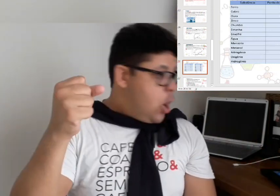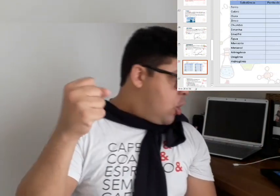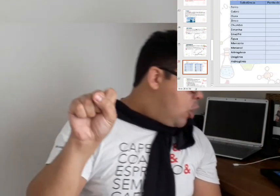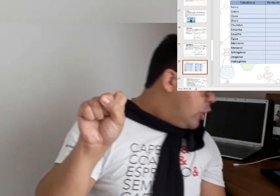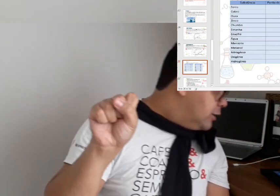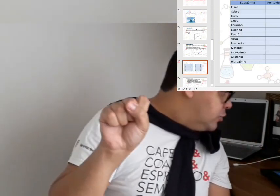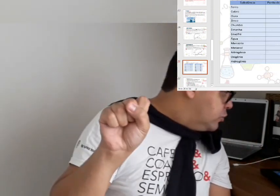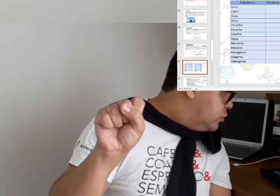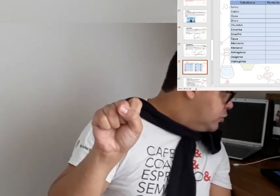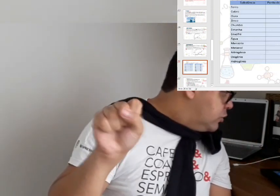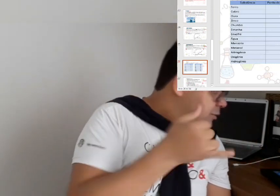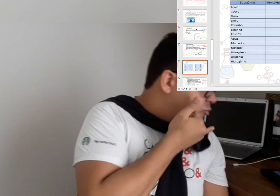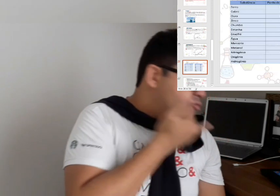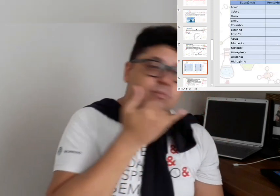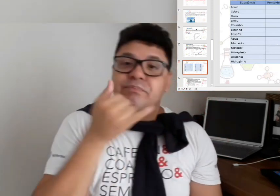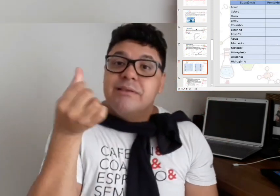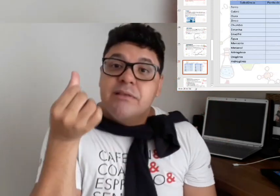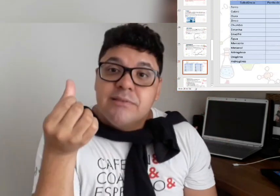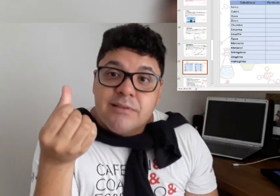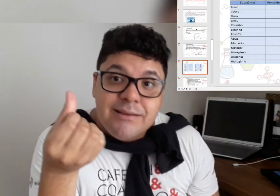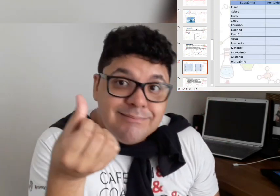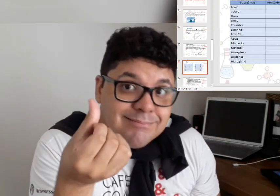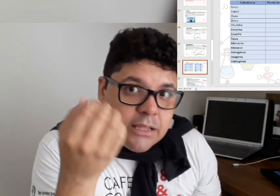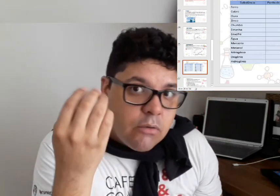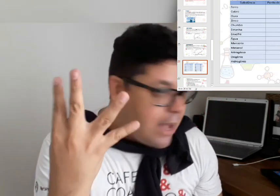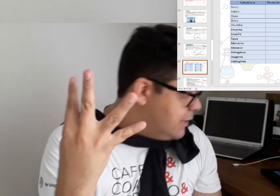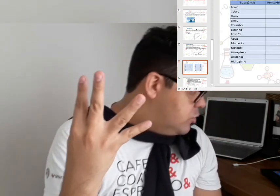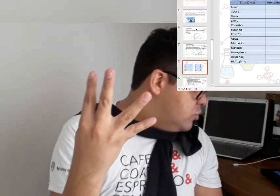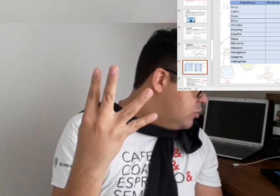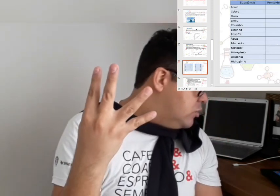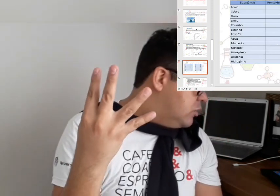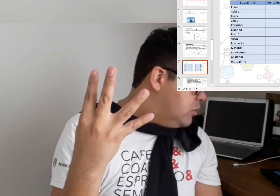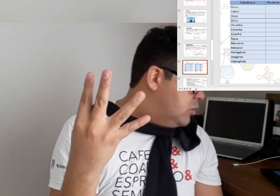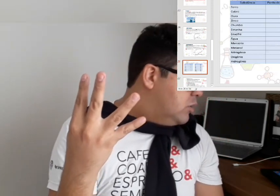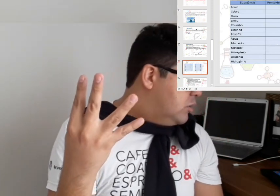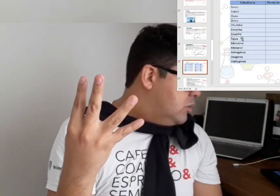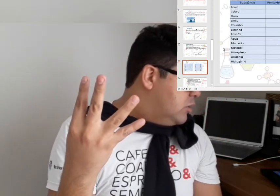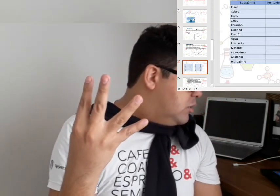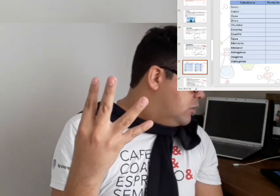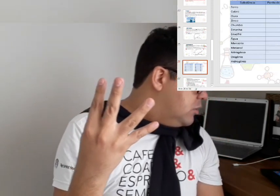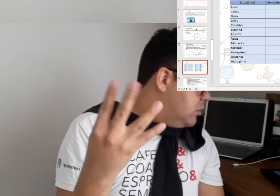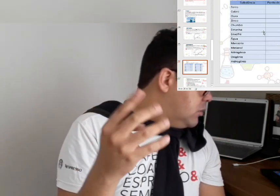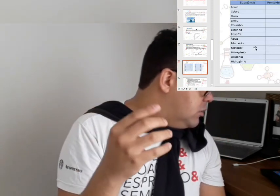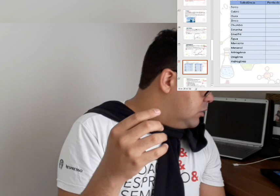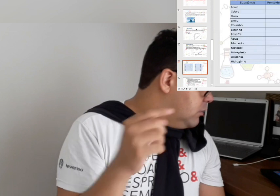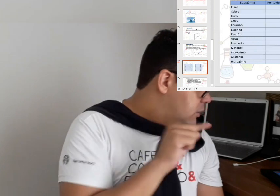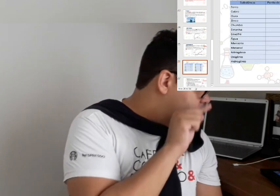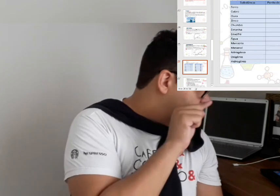tá? Acima de 356, ele vai estar no estado gasoso. Então, a gente tem